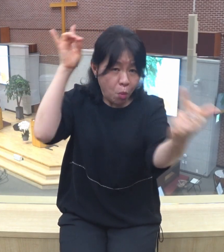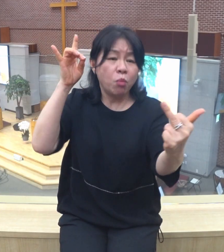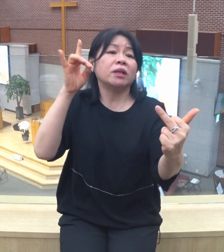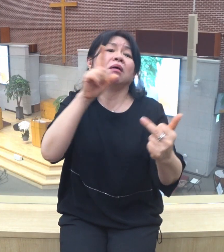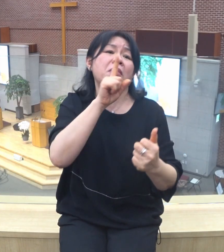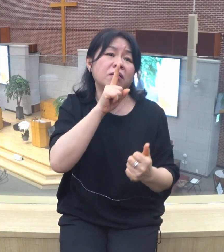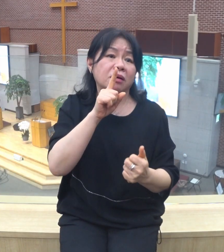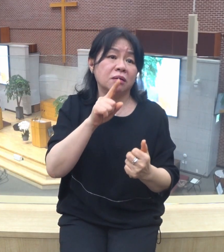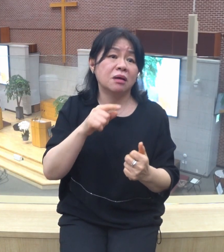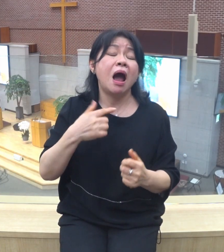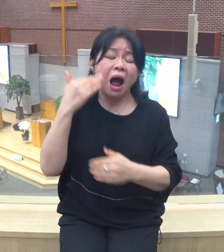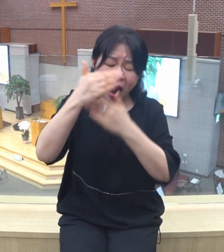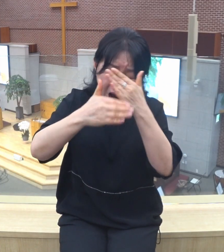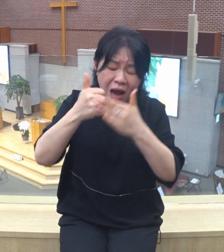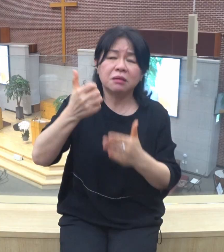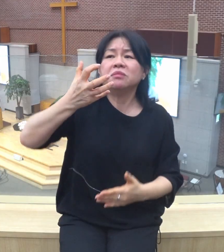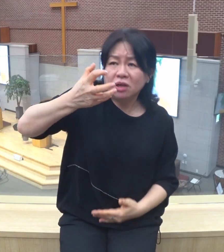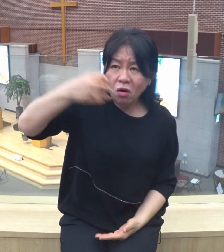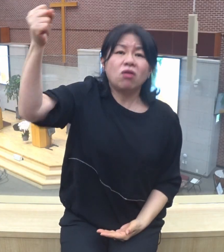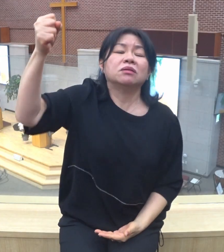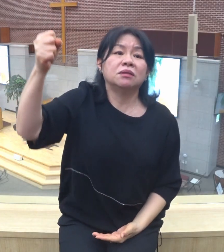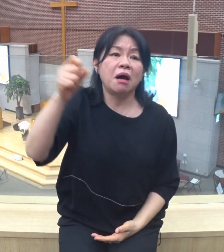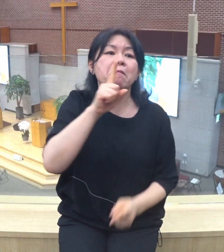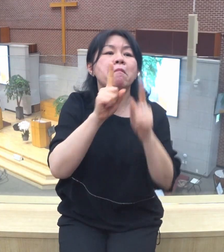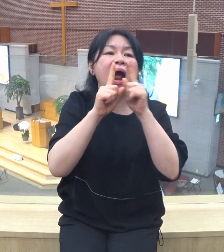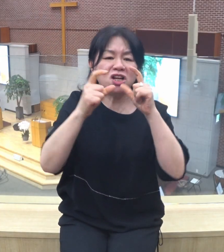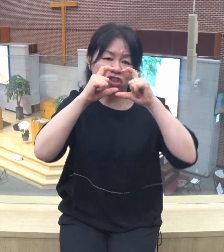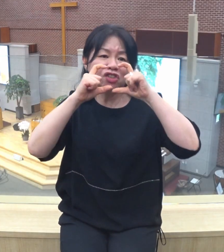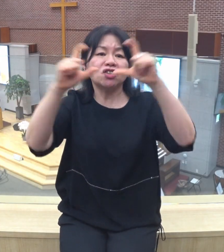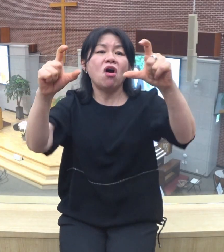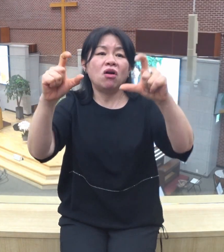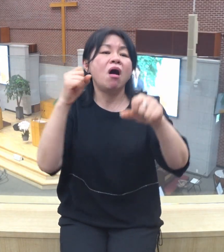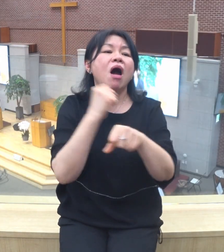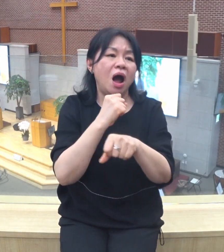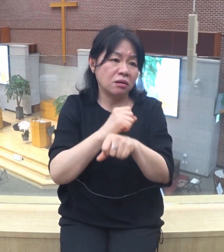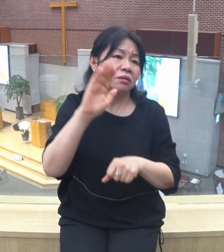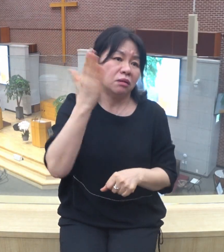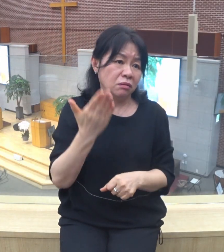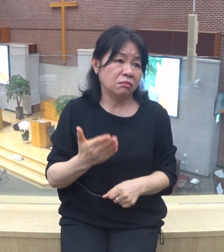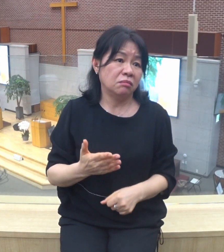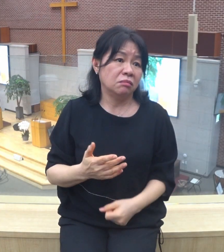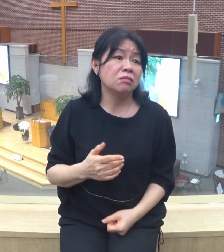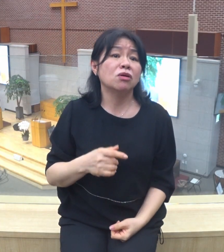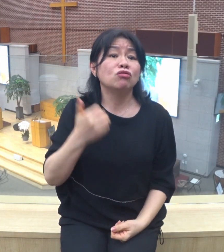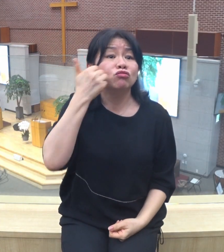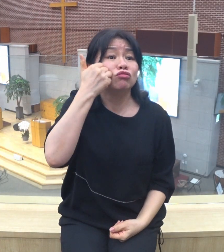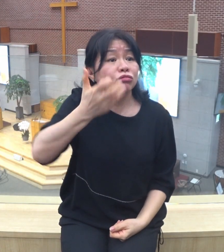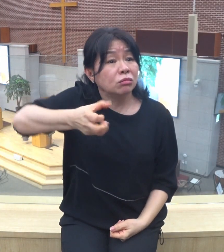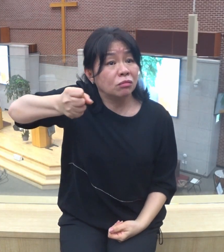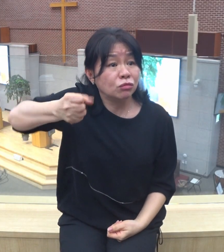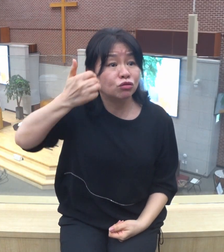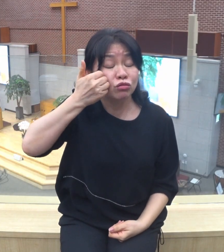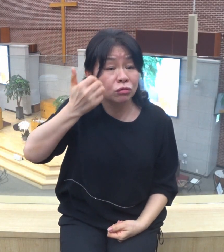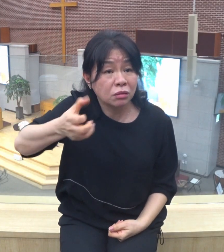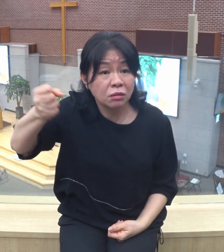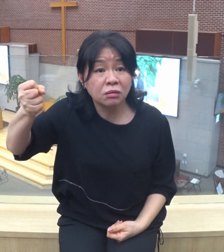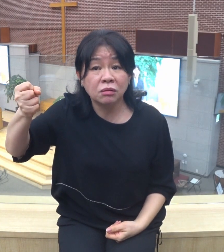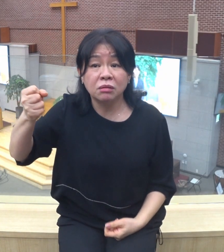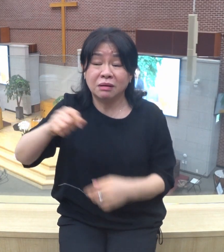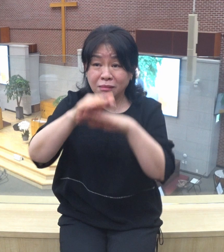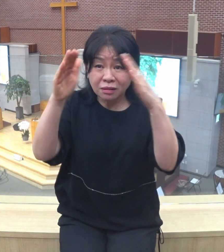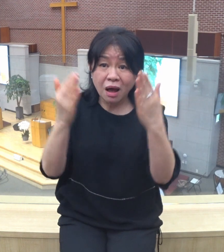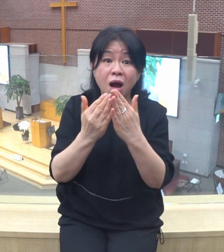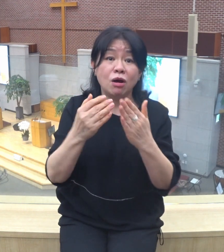소유도 아닌 하나님의 소유다 라고 확언하신 겁니다. 자, 누구의 소유라면 그것은